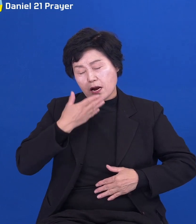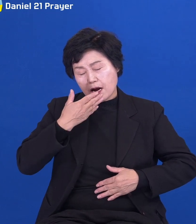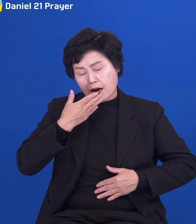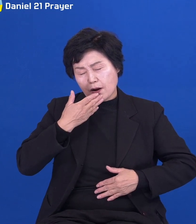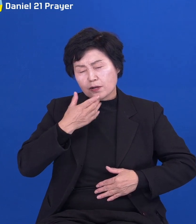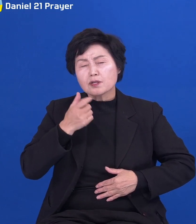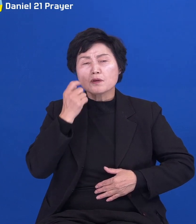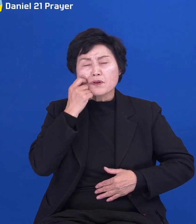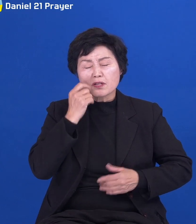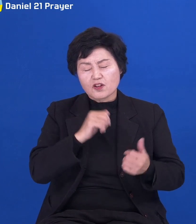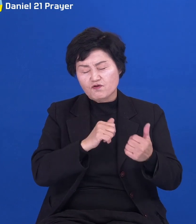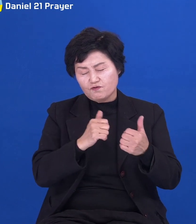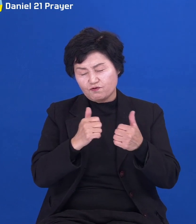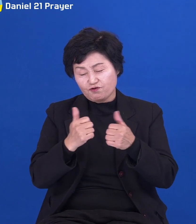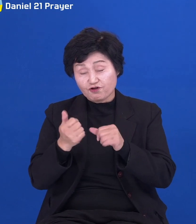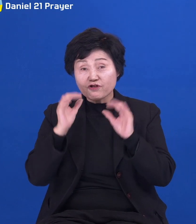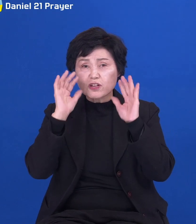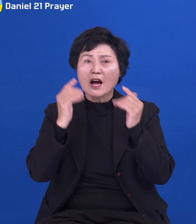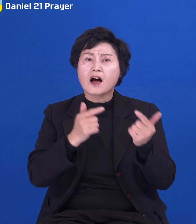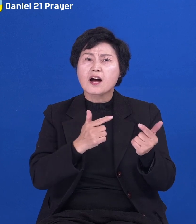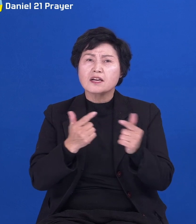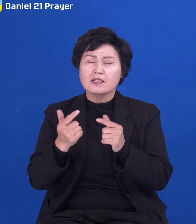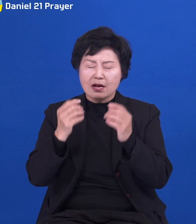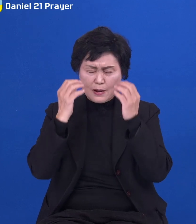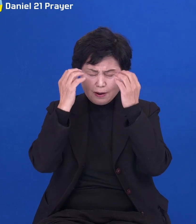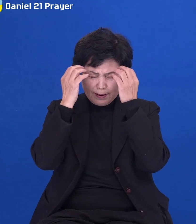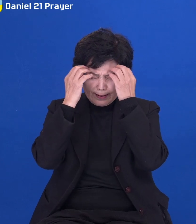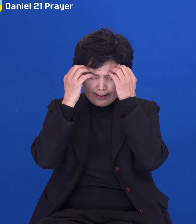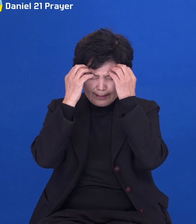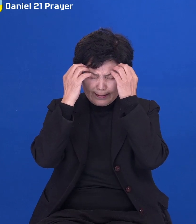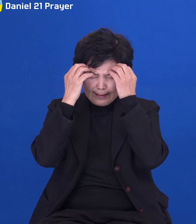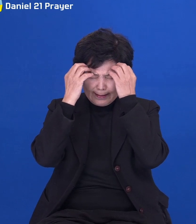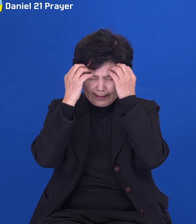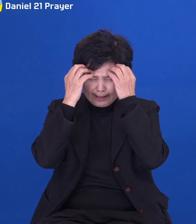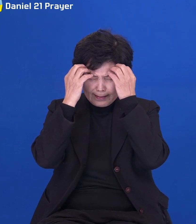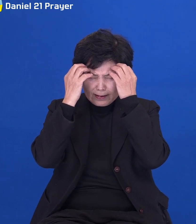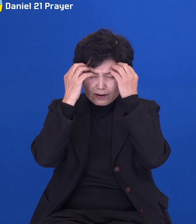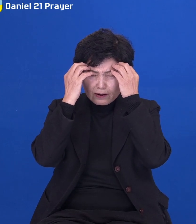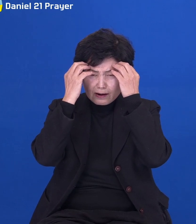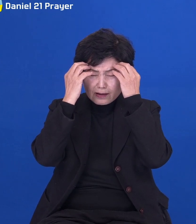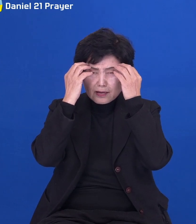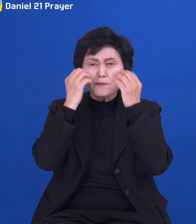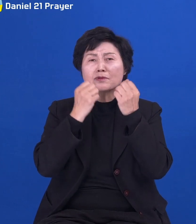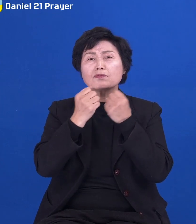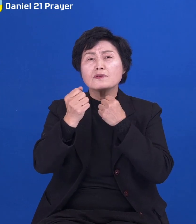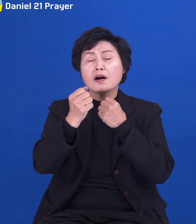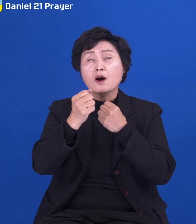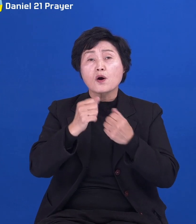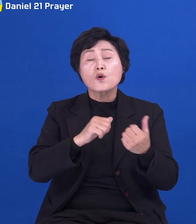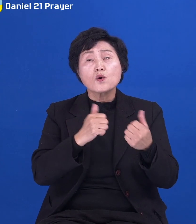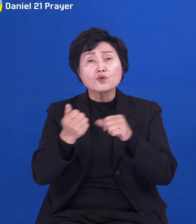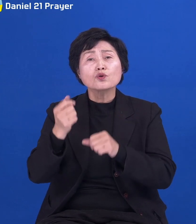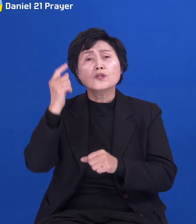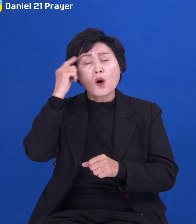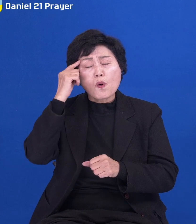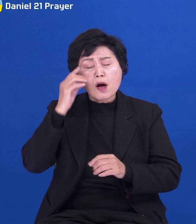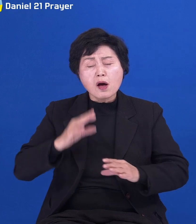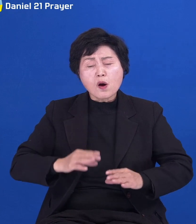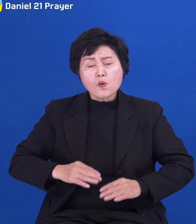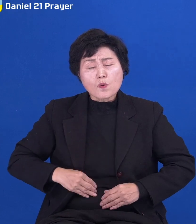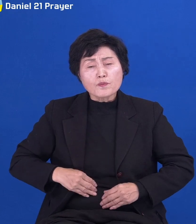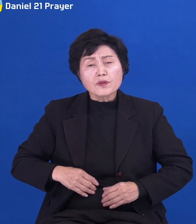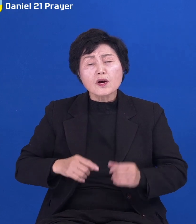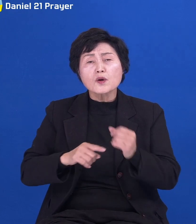어린이들과 고난의 행군을 겪으면서 왜 굶어야 하는지, 왜 죽어야 하는지 그조차도 모르고 죽어간